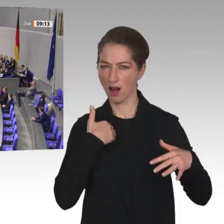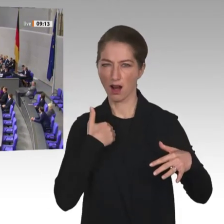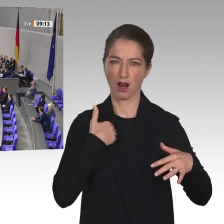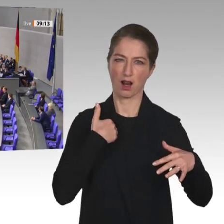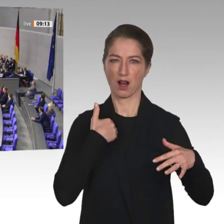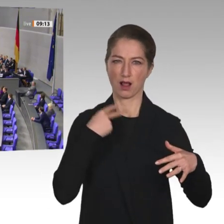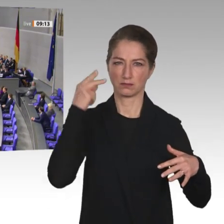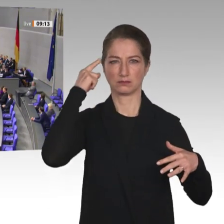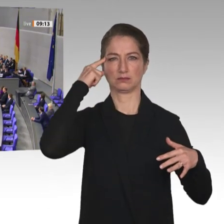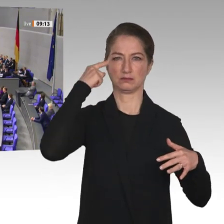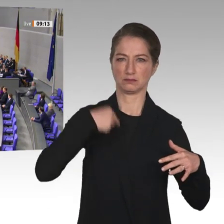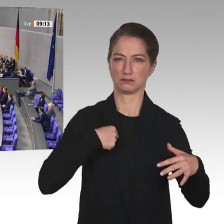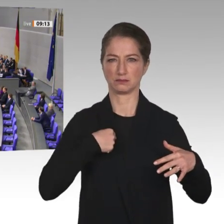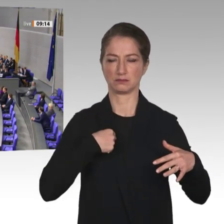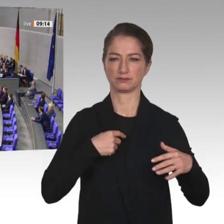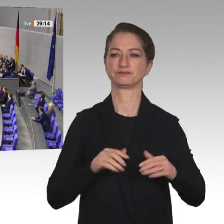Und